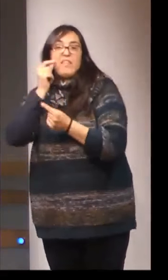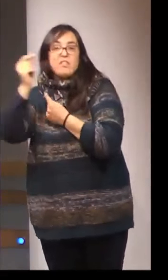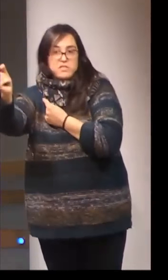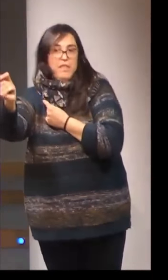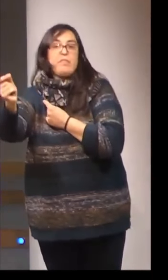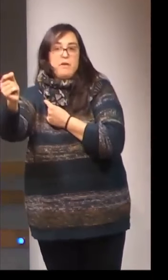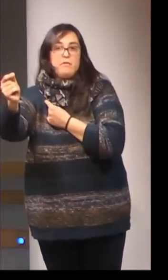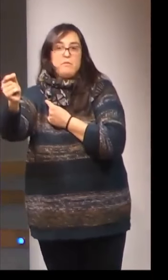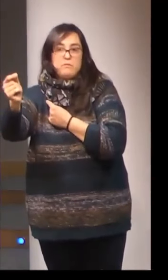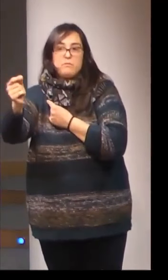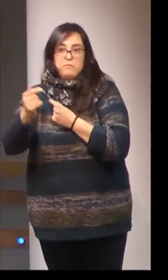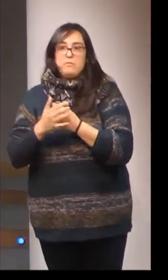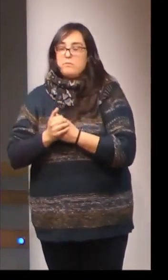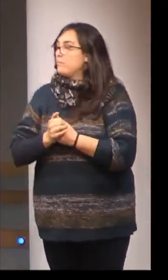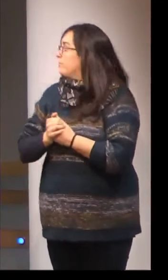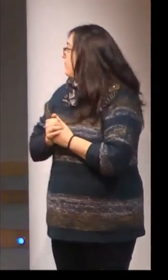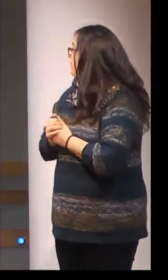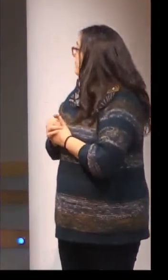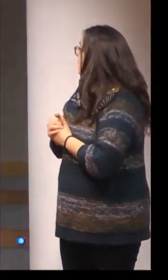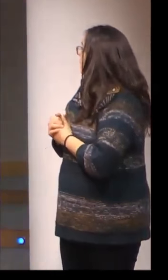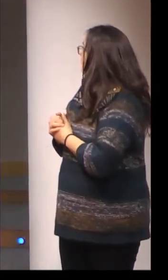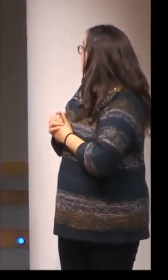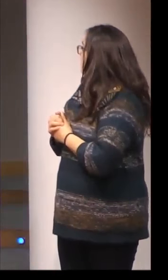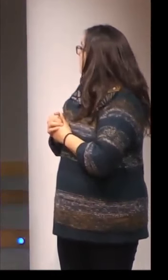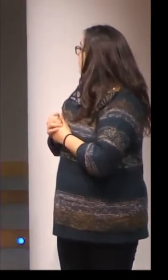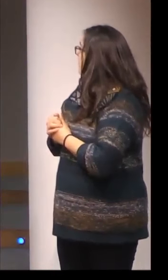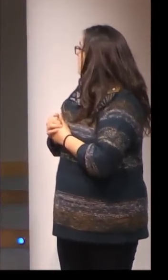ordenadores, se puede hacer de forma online.